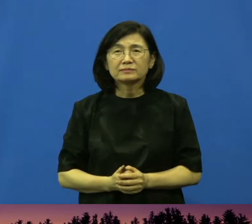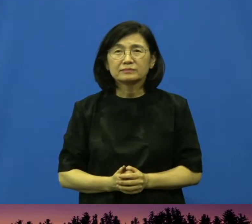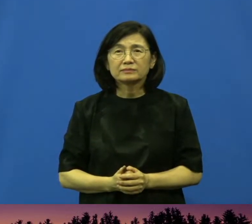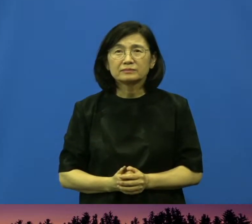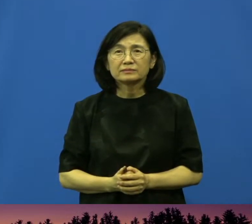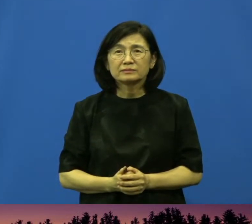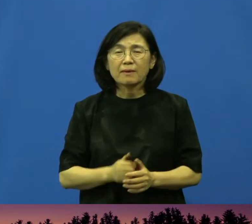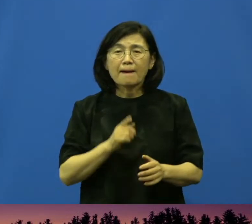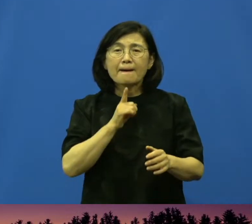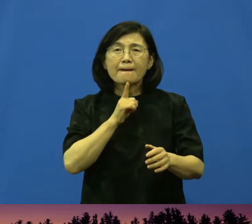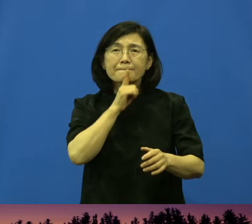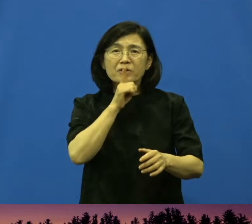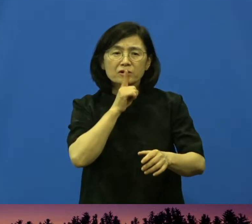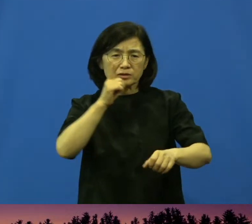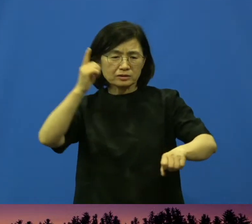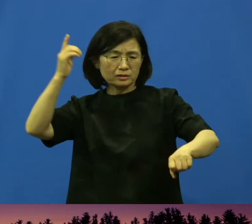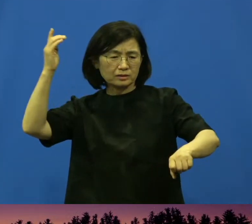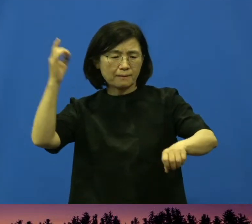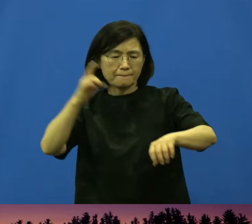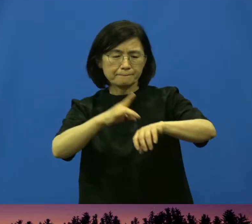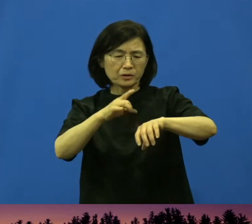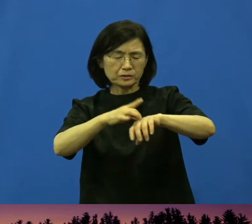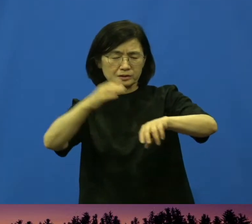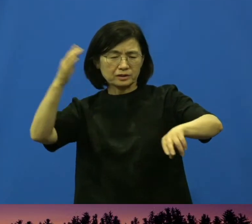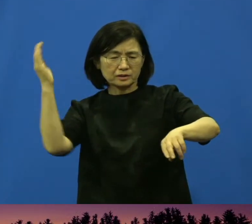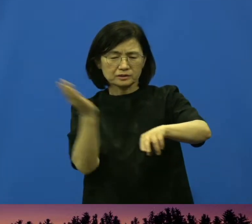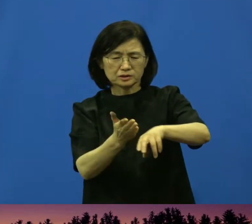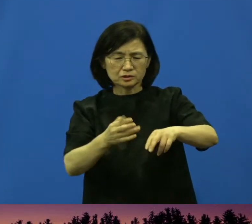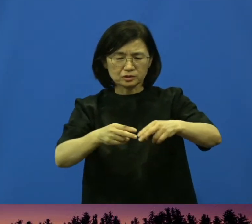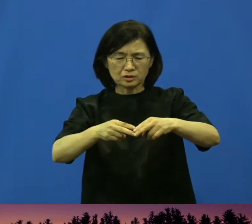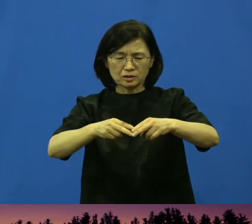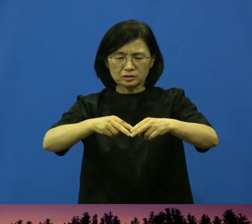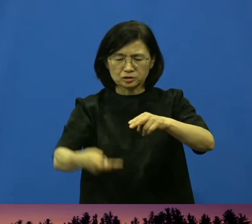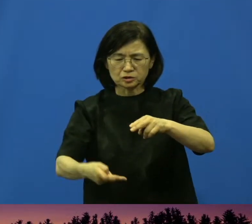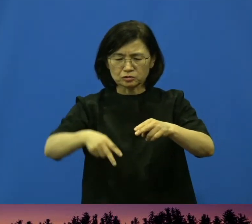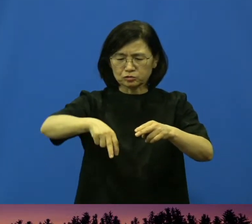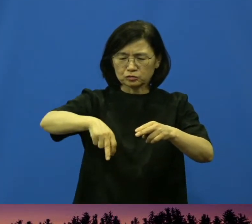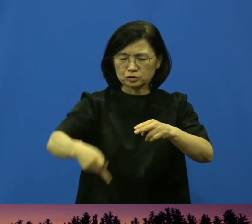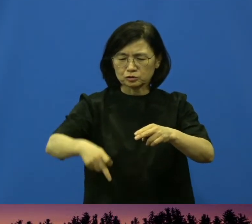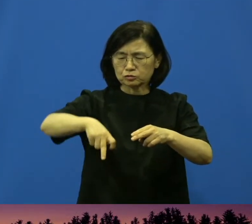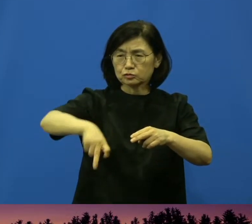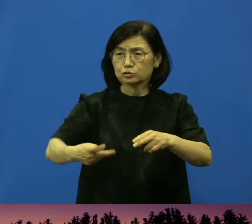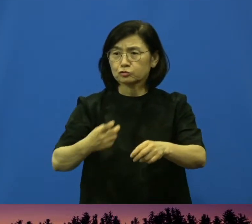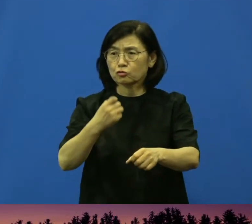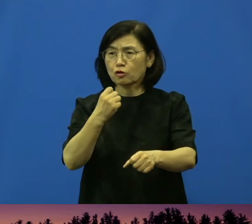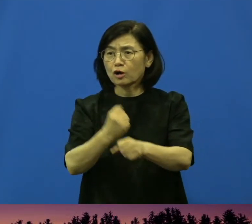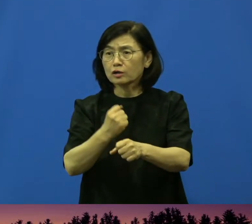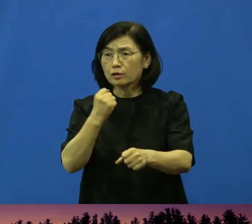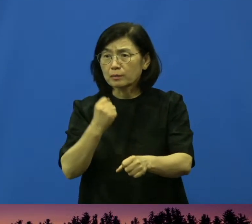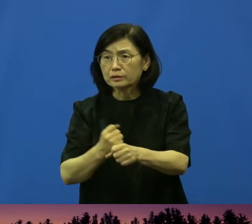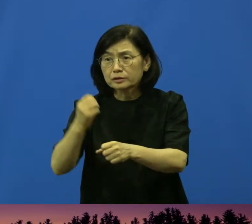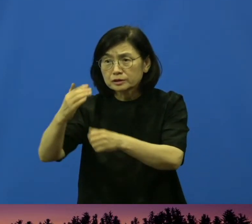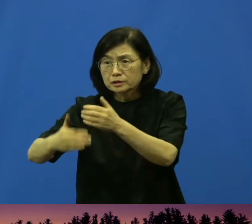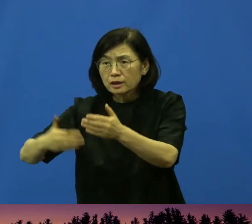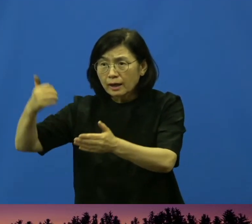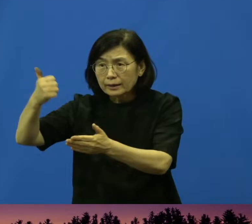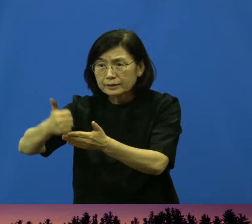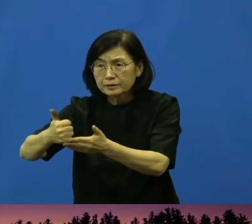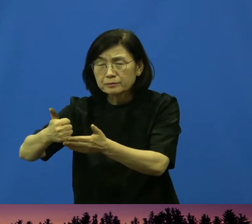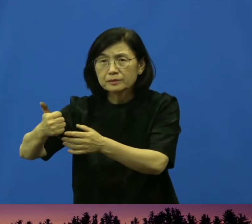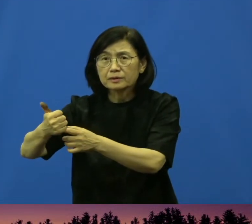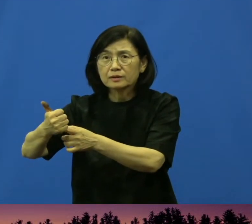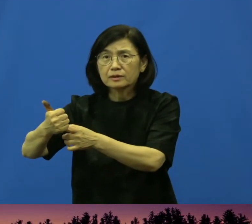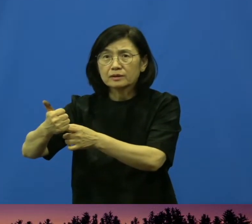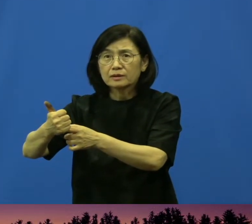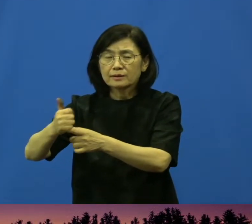허벅지 관절을 쳐서 절룩거리게 됐습니다. 그런데 야곱이 이겼다고 표현하는 이 이유가 뭐냐는 거죠. 야곱의